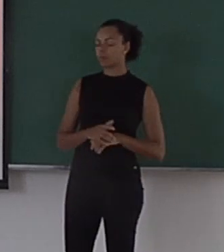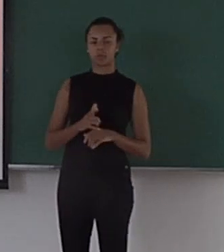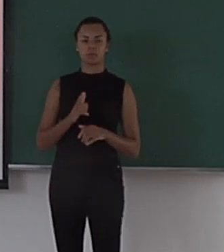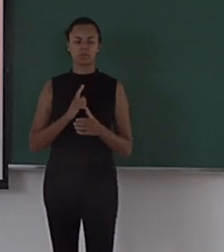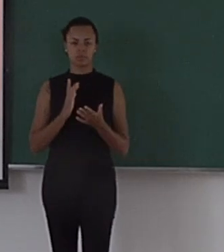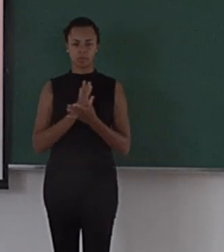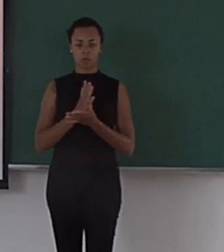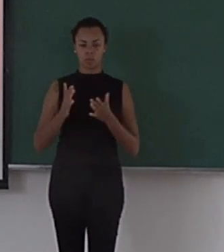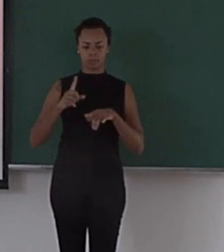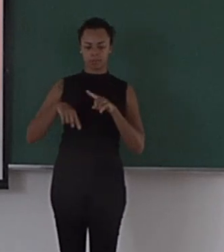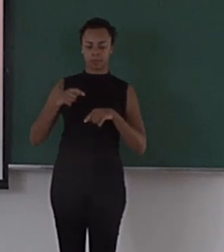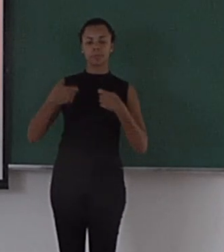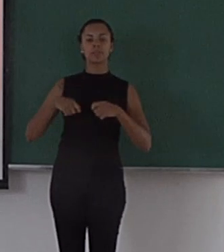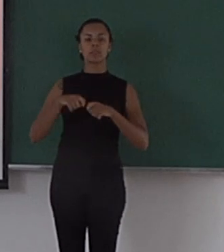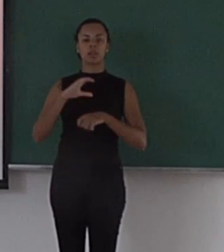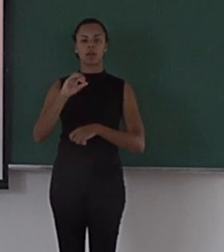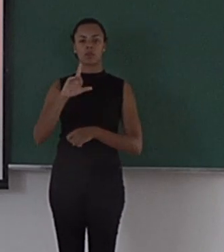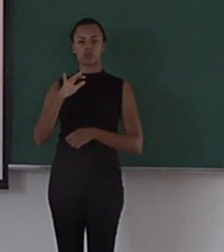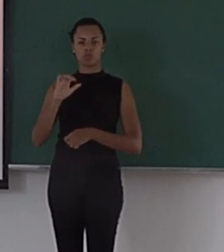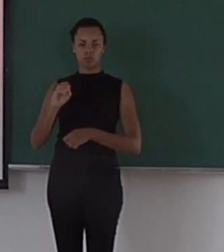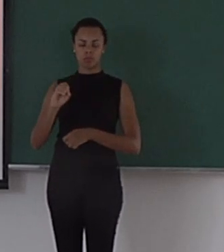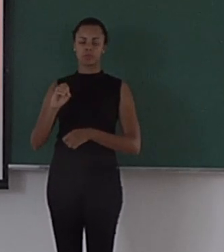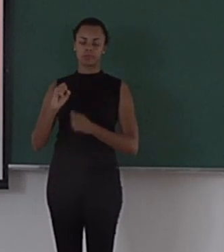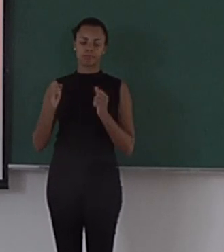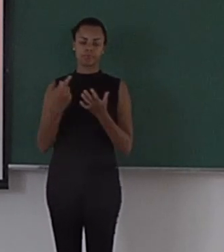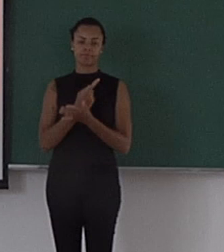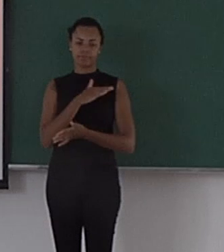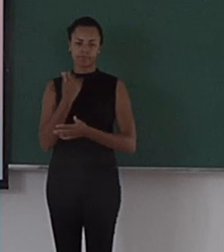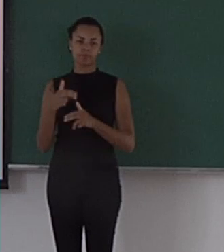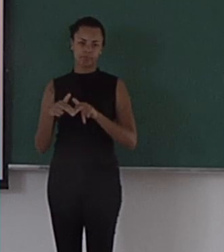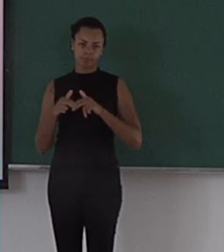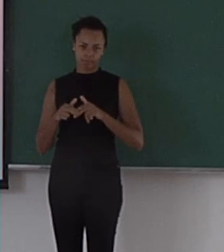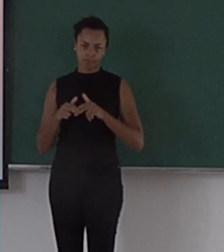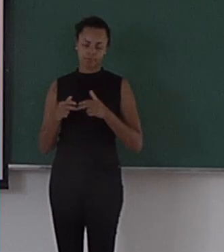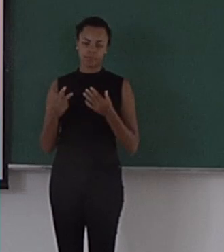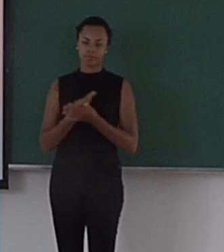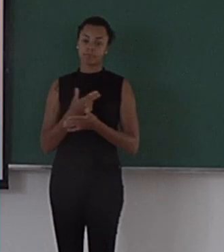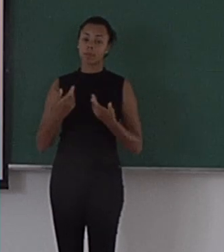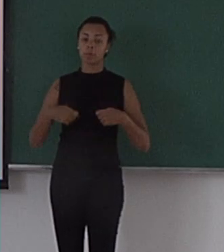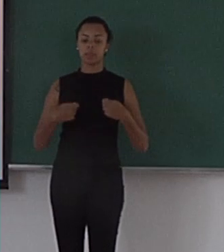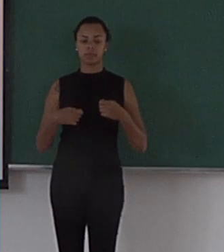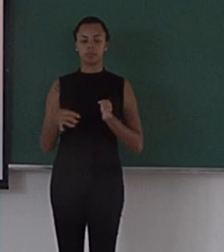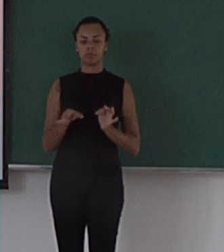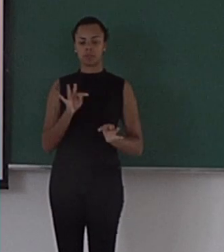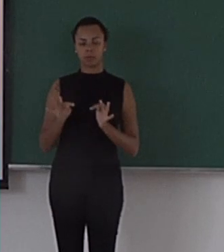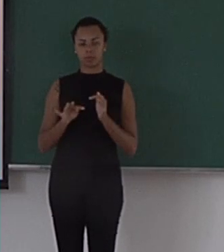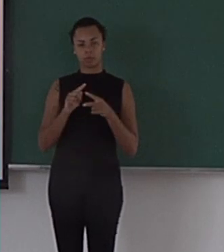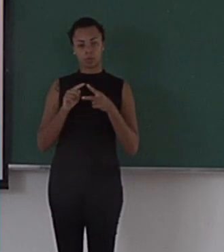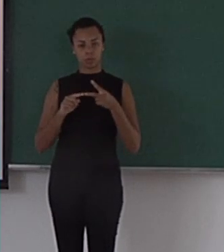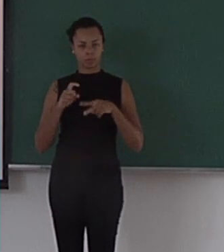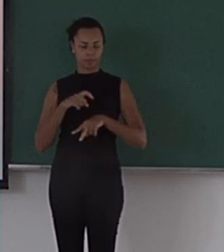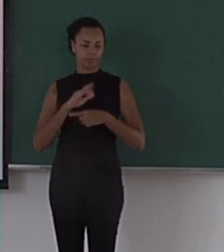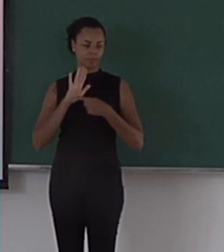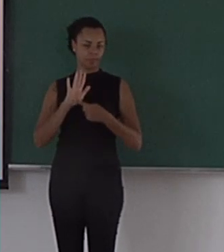então a gente tem que fazer o cálcio, o indivíduo também evolui para óbito por conta disso. Então a gente tem que fazer 2 procedimentos importantes, que eu vou